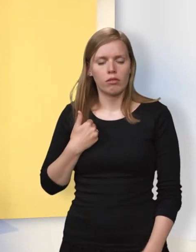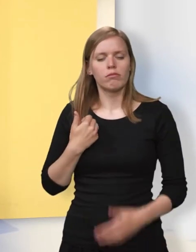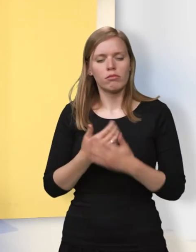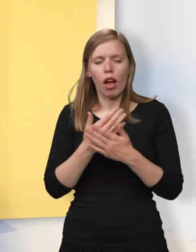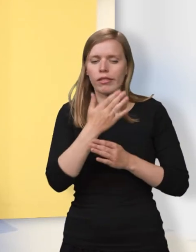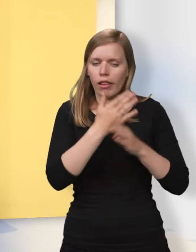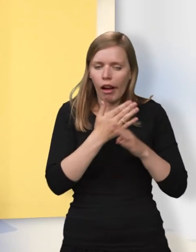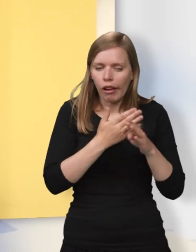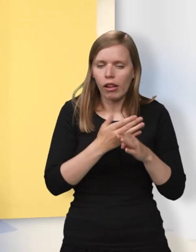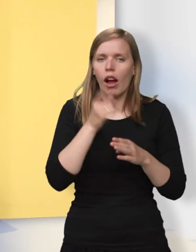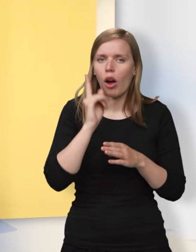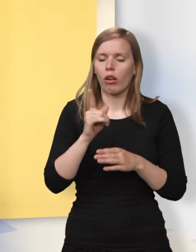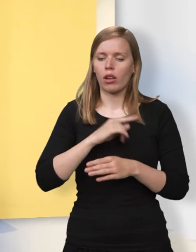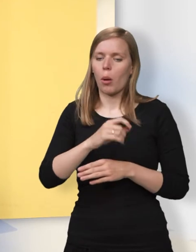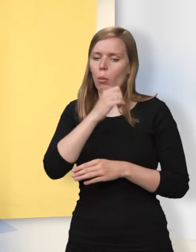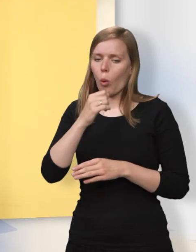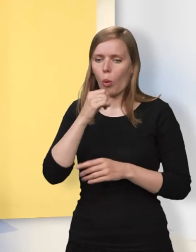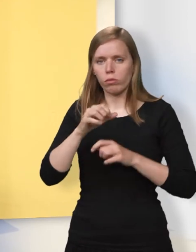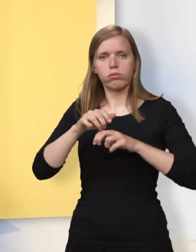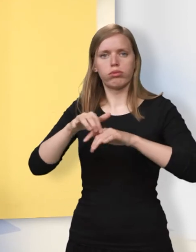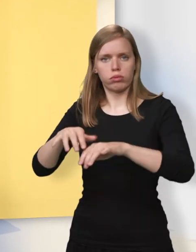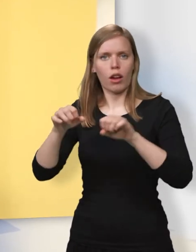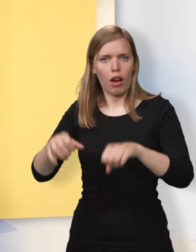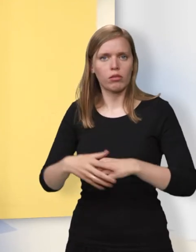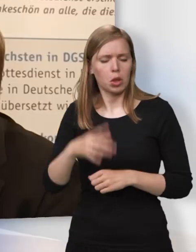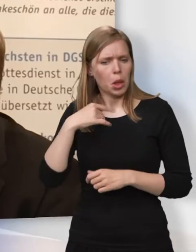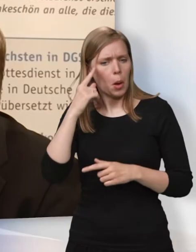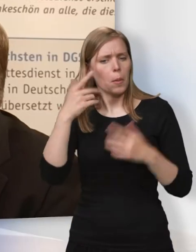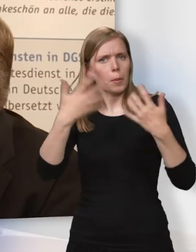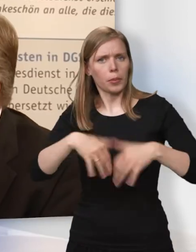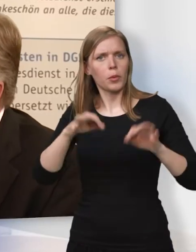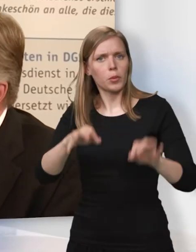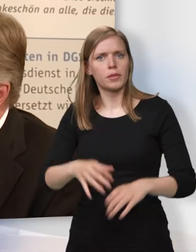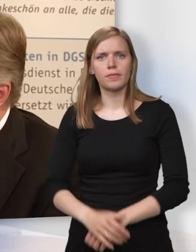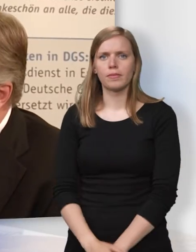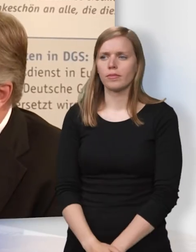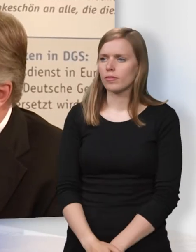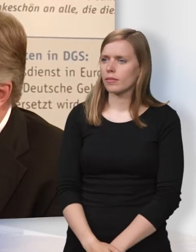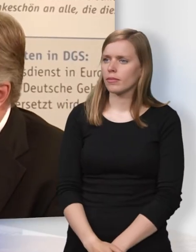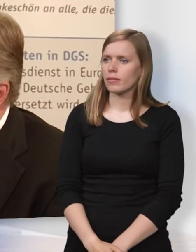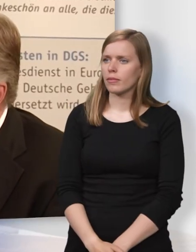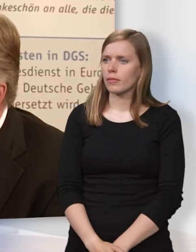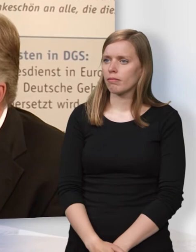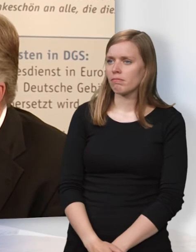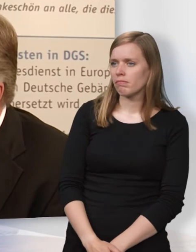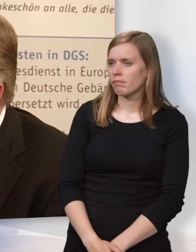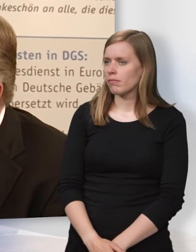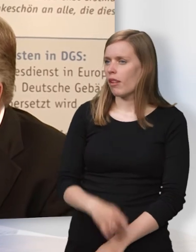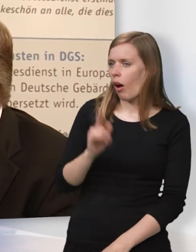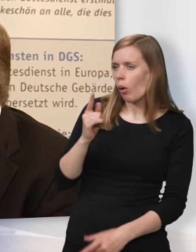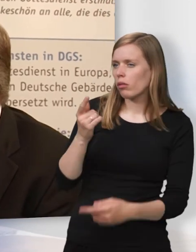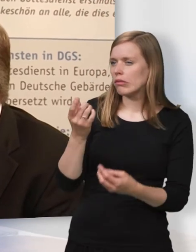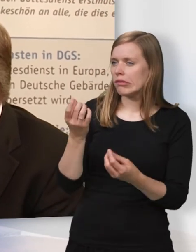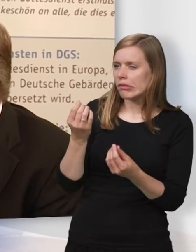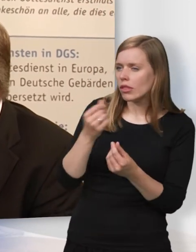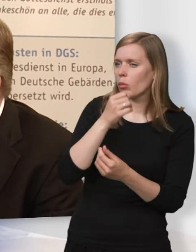in berufliche Verantwortung mit übertragen. Ich denke, das passt. Da steckt ja so ein bisschen Macht auch dahinter.